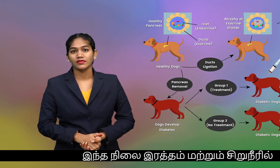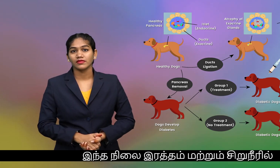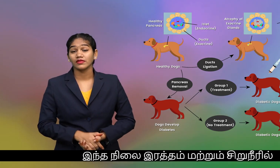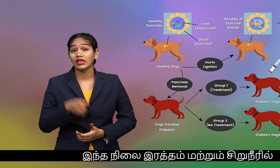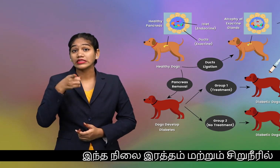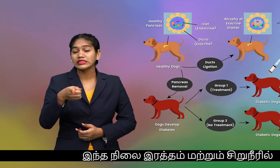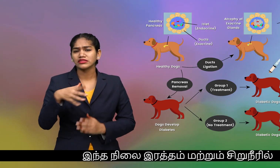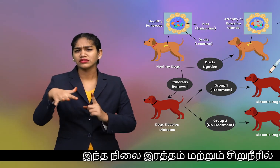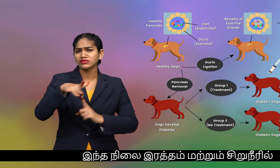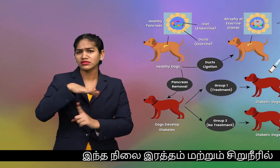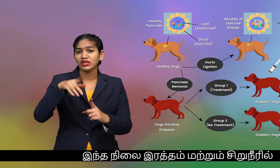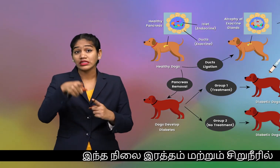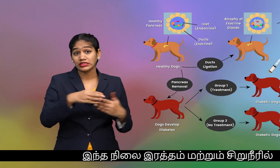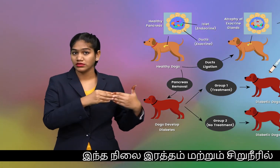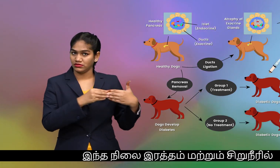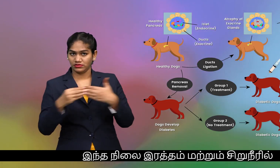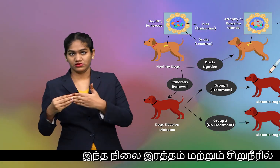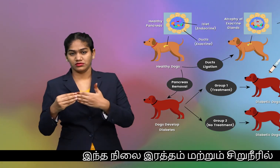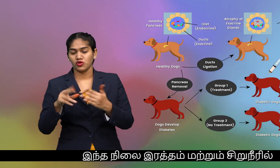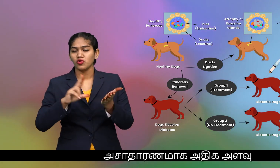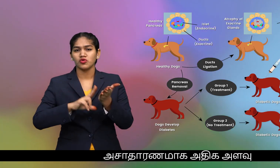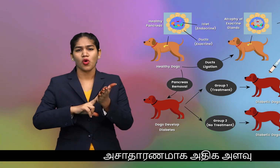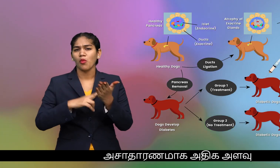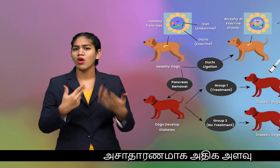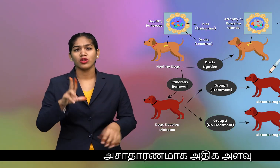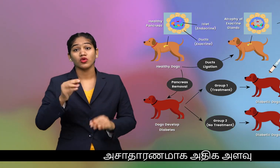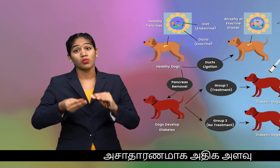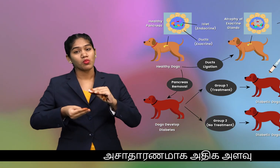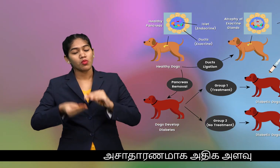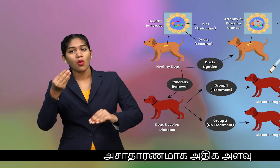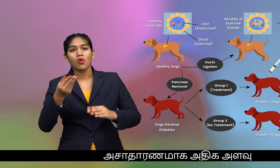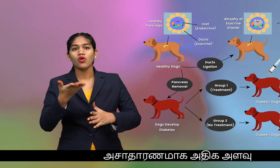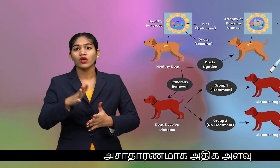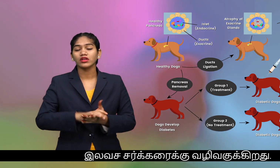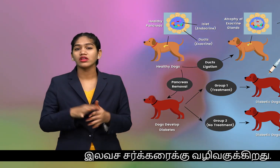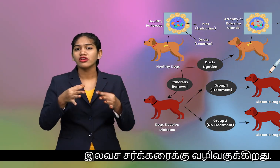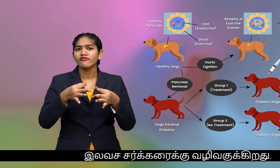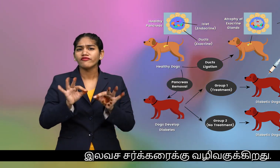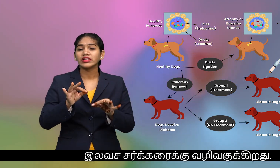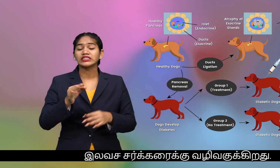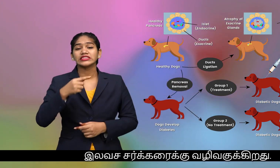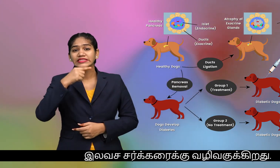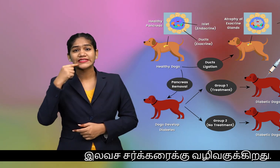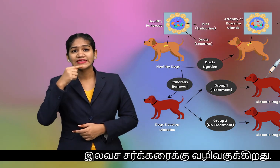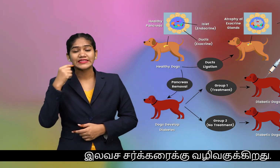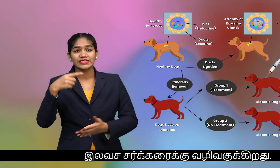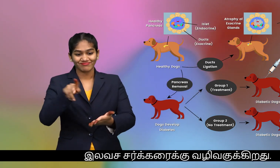இந்த நிலை இரத்தம் மற்றும் சிறுநீரில் அசாதாரணமாக அதிக அளவு இலவச சர்க்கரைக்கு வழிவகுக்கிறது.